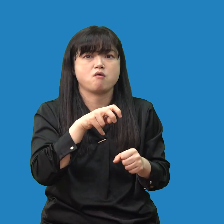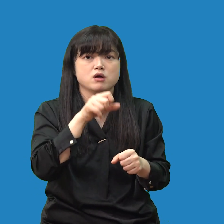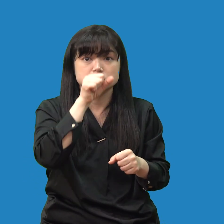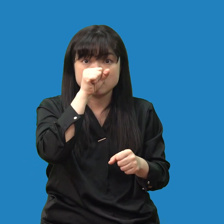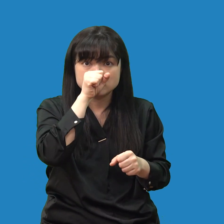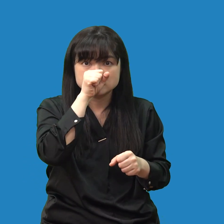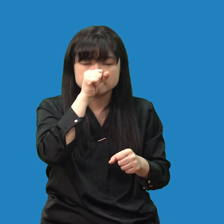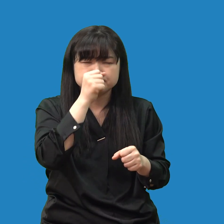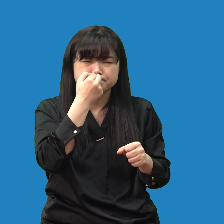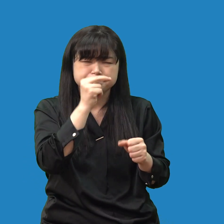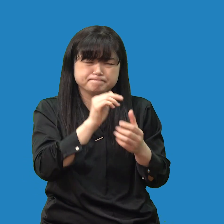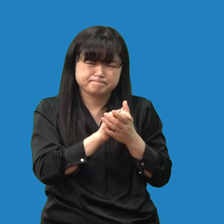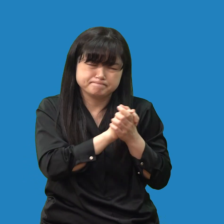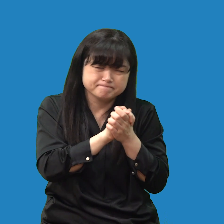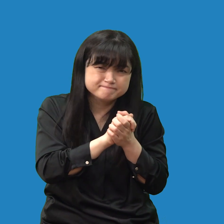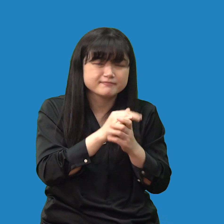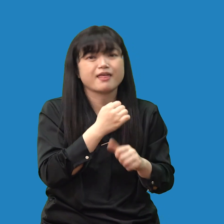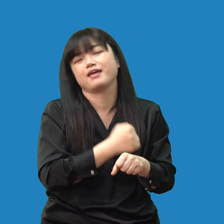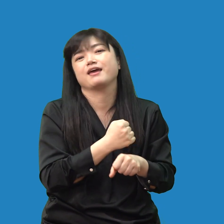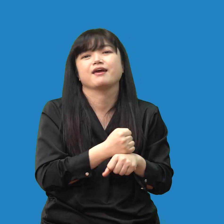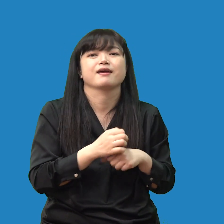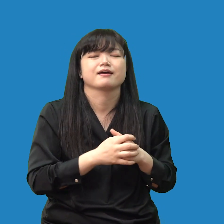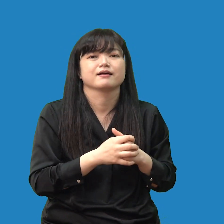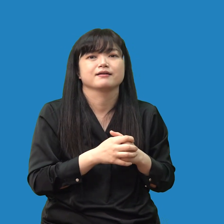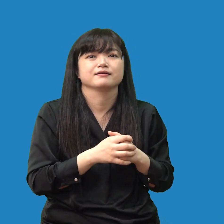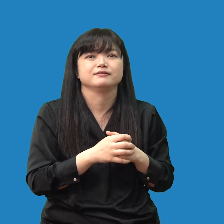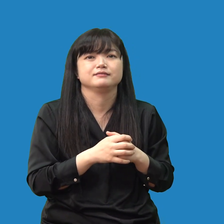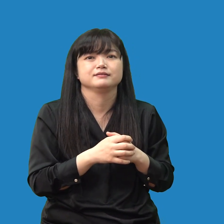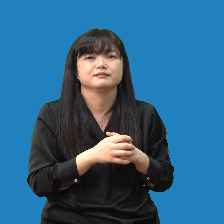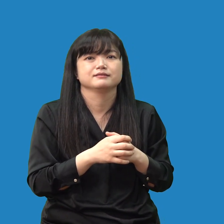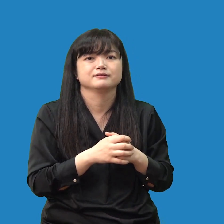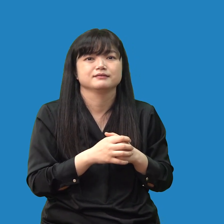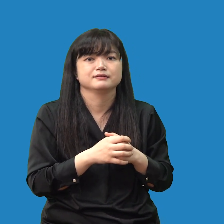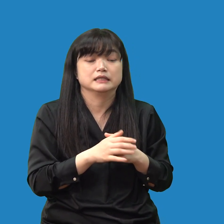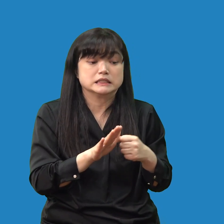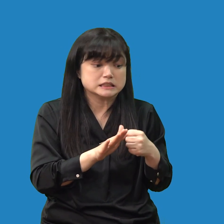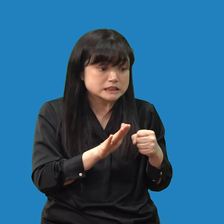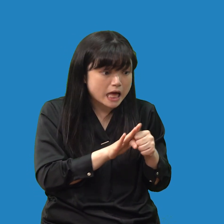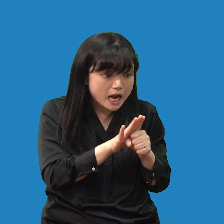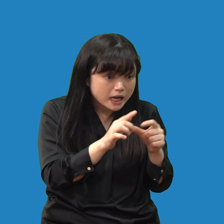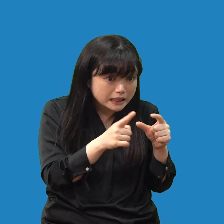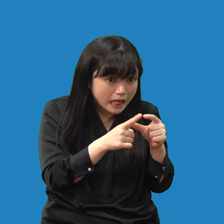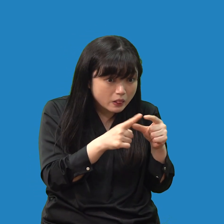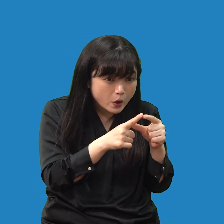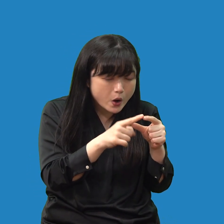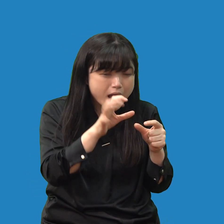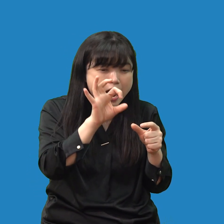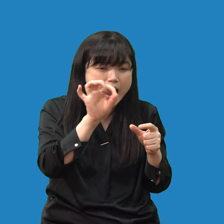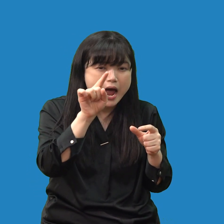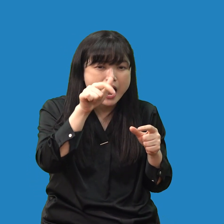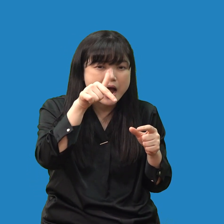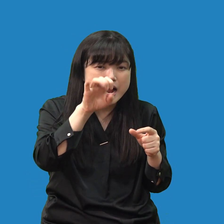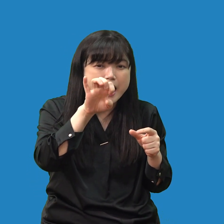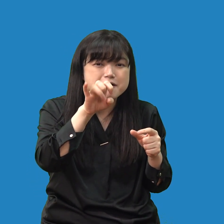미워하고, 선은 밀착해야. 이렇게. 여기에 사랑이라는 단어가 이제